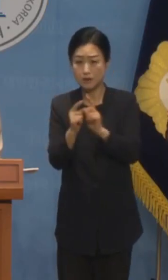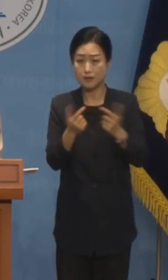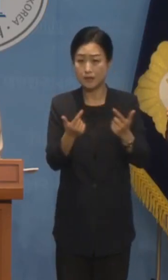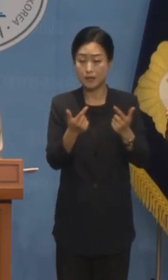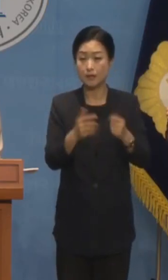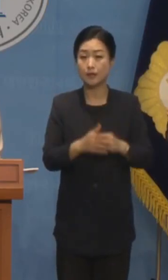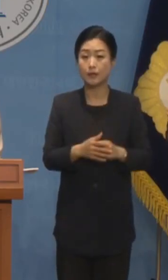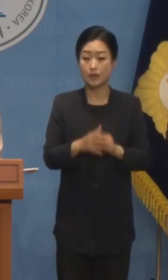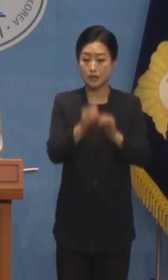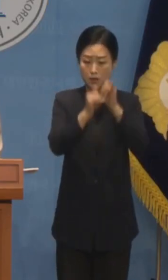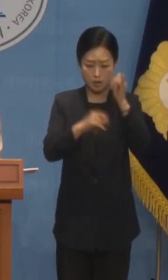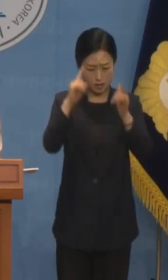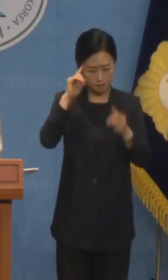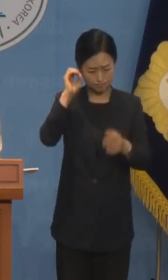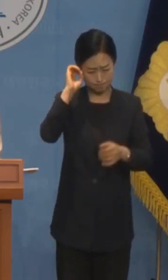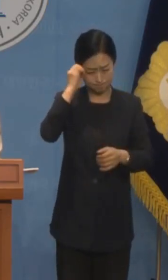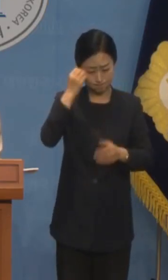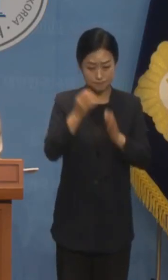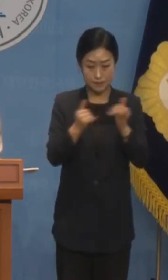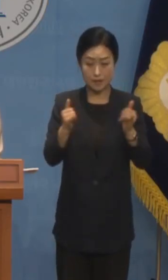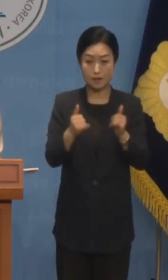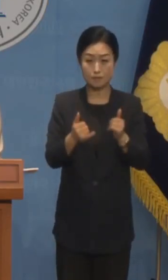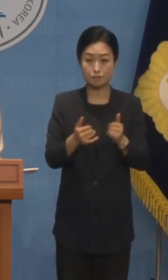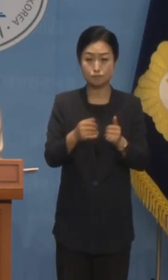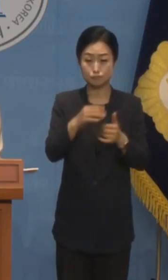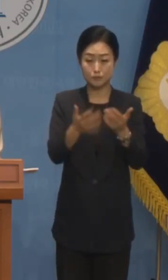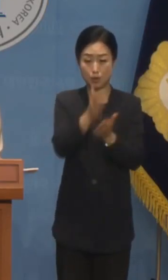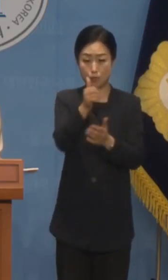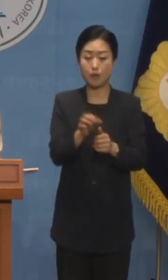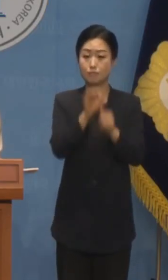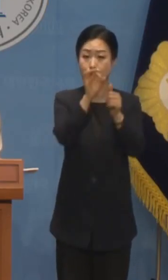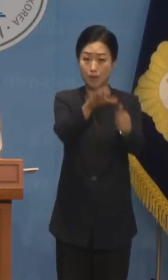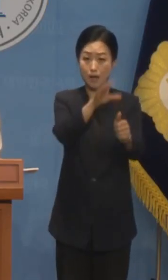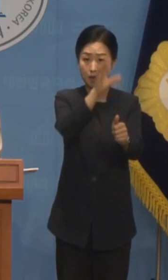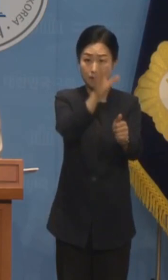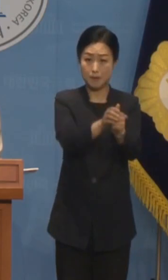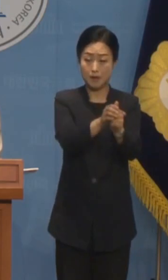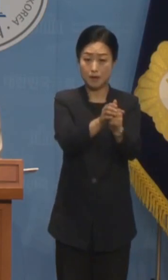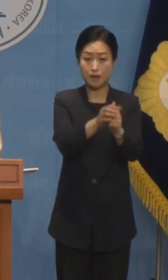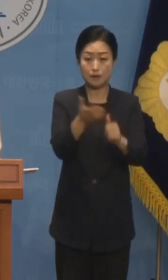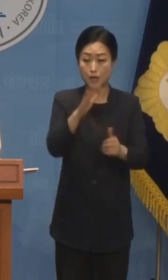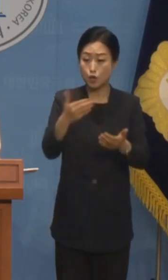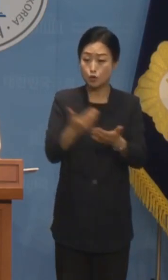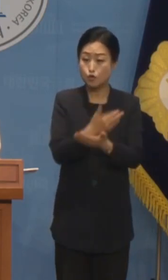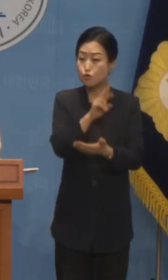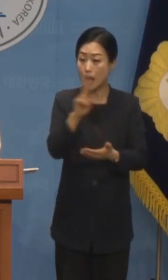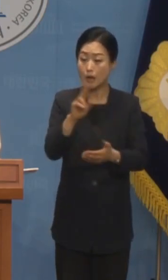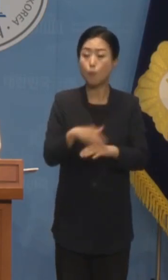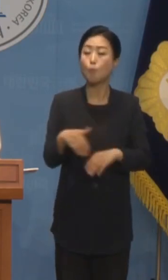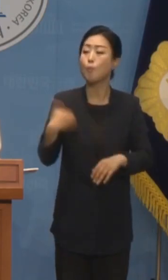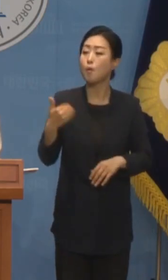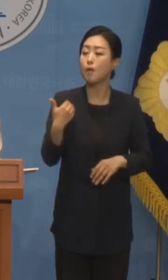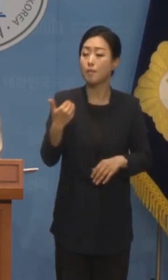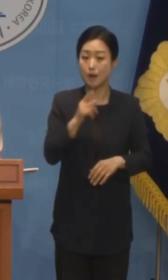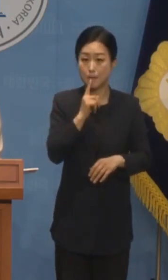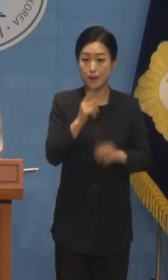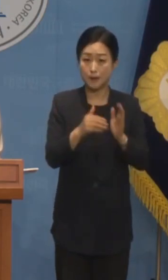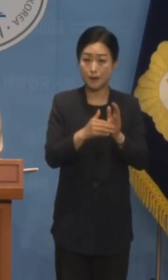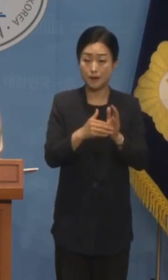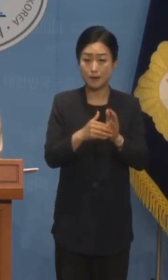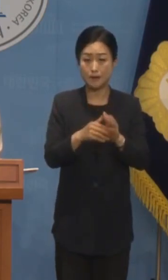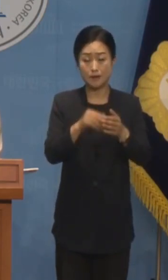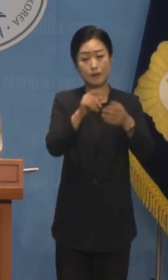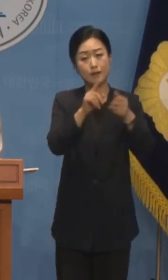왜곡된 역사 인식이 논란이 되어도 뉴라이트가 뭔지 잘 모른다며 눈쳐버리는 대통령에게 당당한 외교를